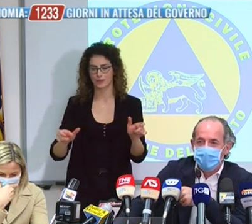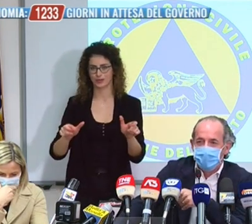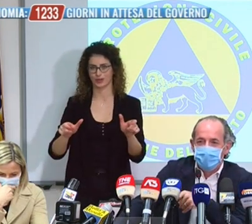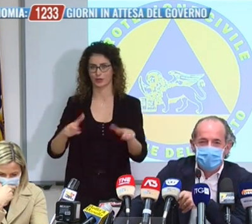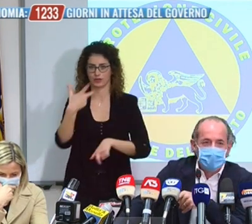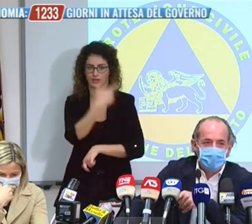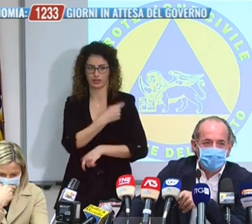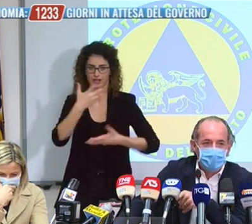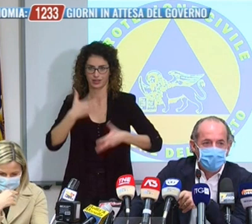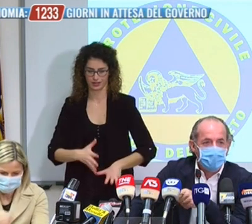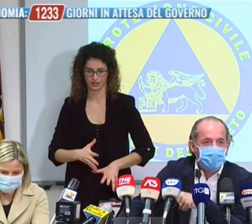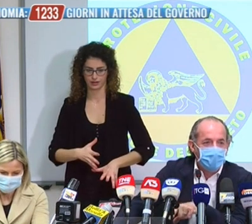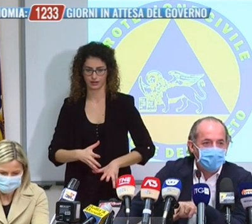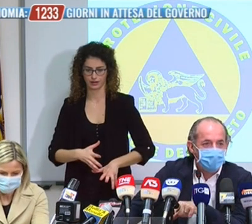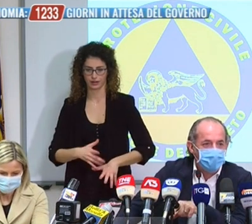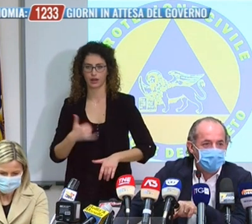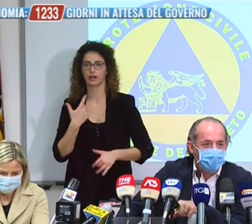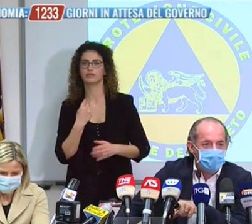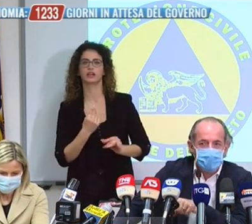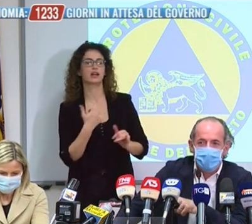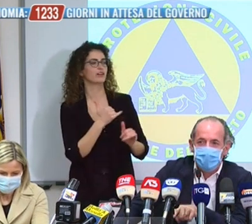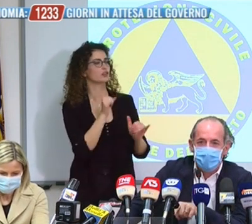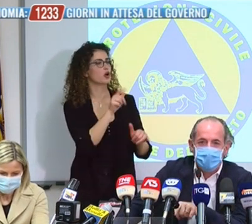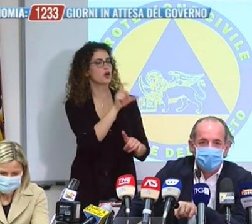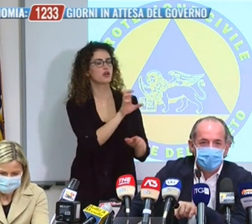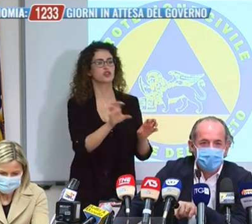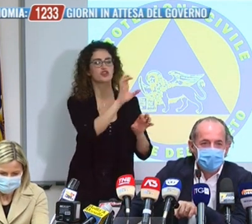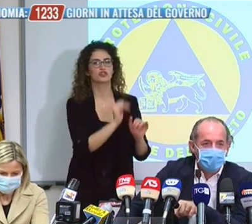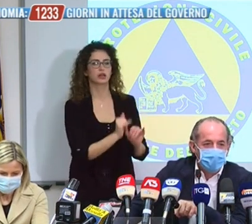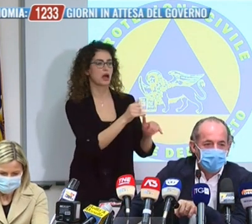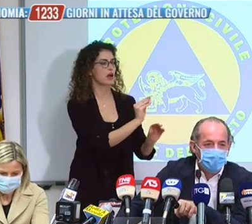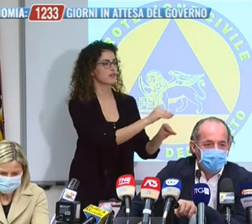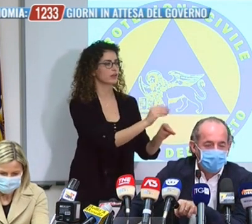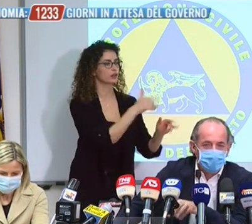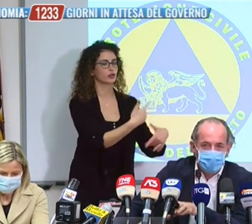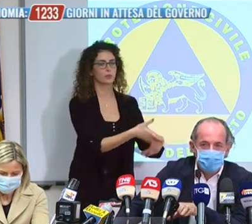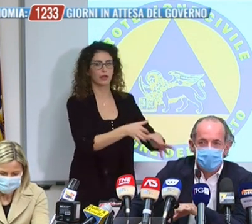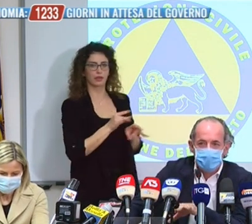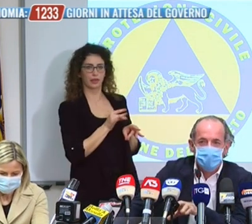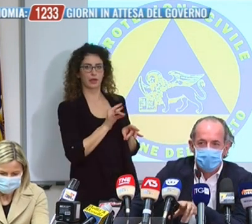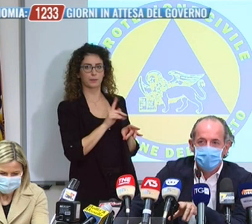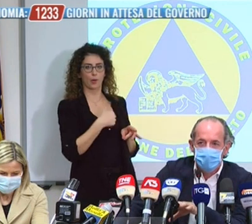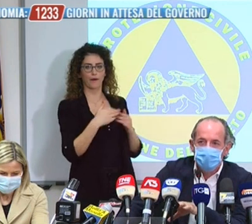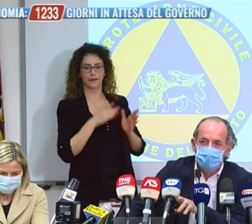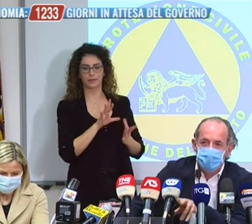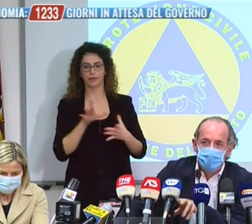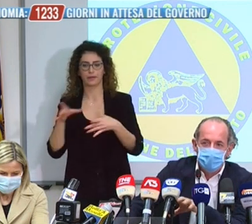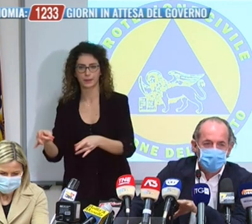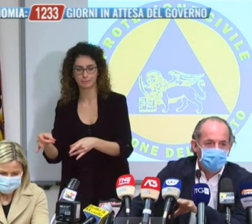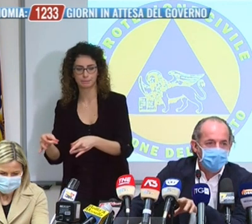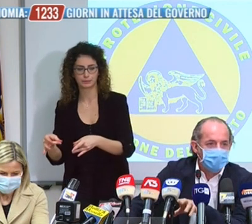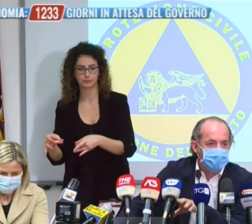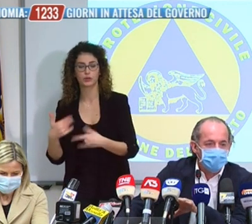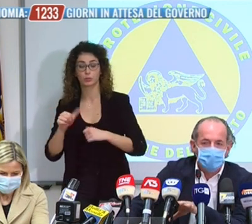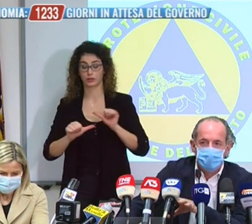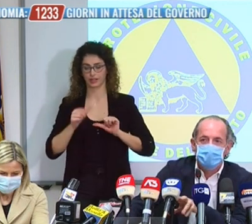vado in un bar, vado da qualche parte, mi rinfetto, perché magari è una variante che mi rinfetta. Voi sapete che anche su